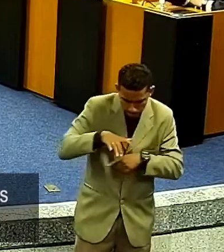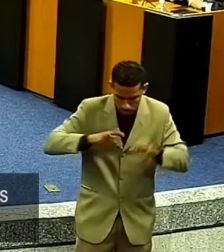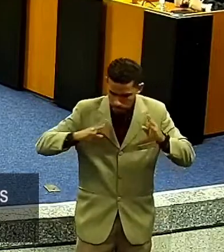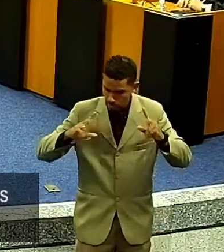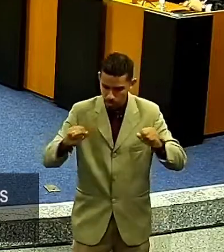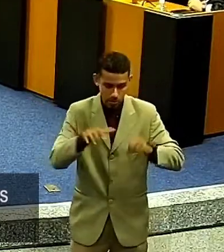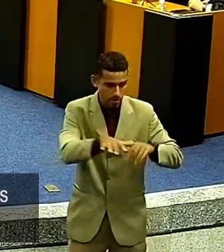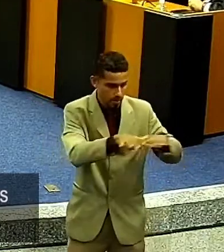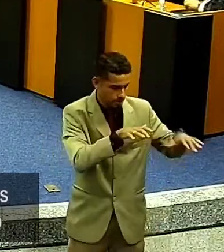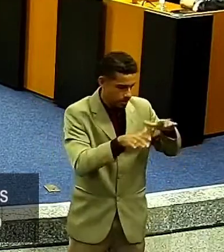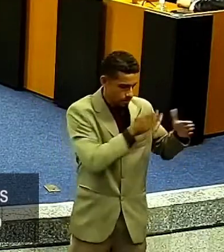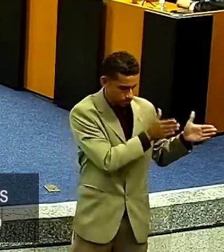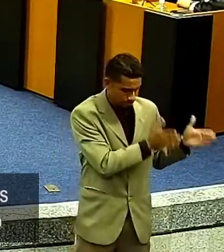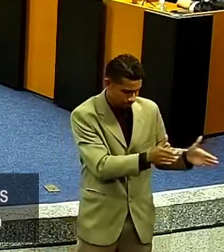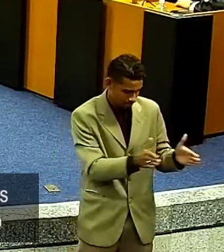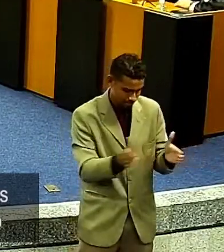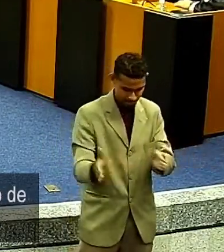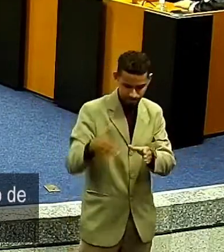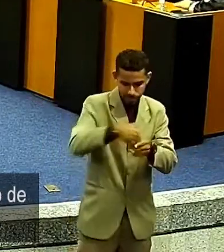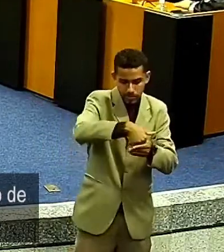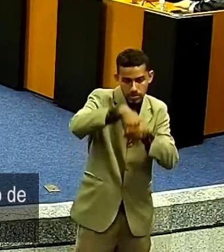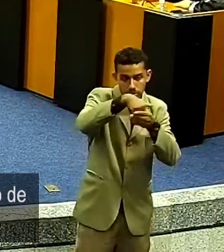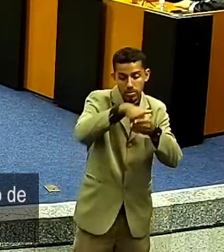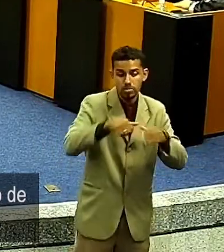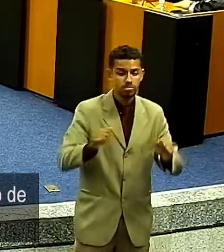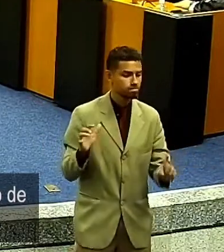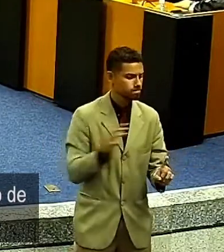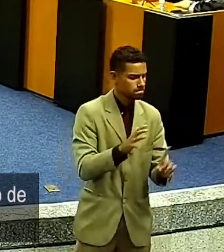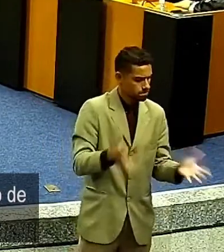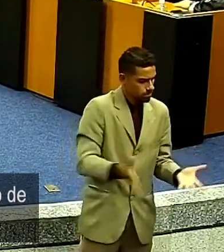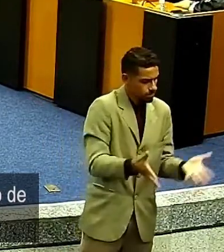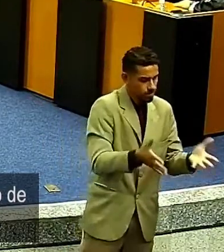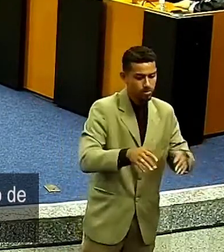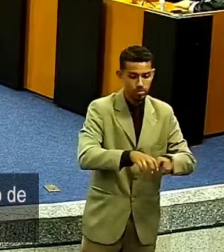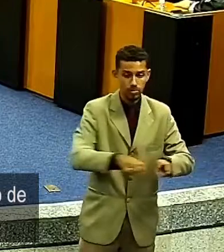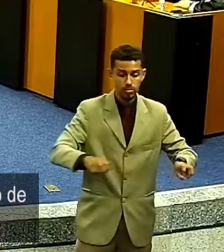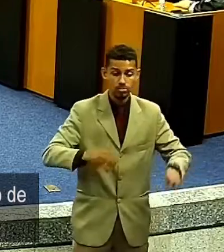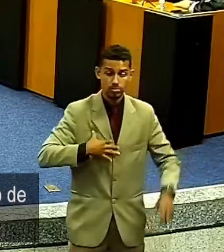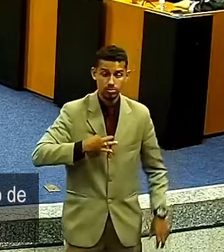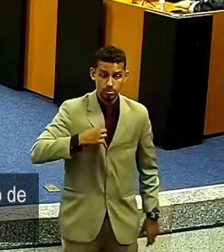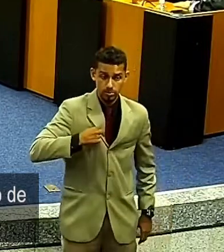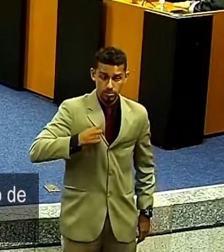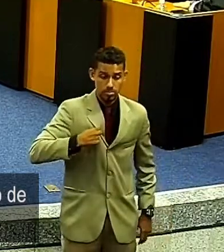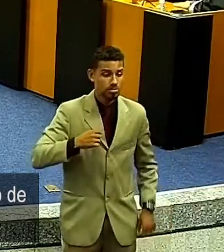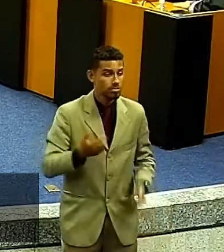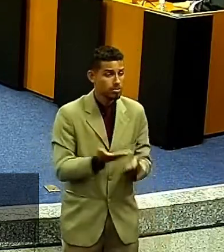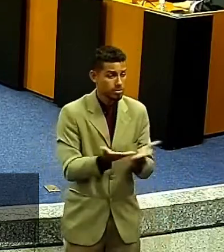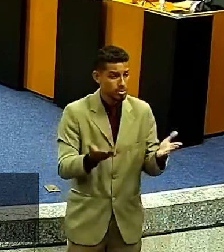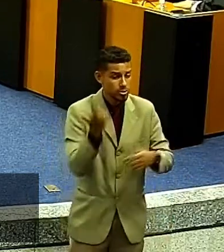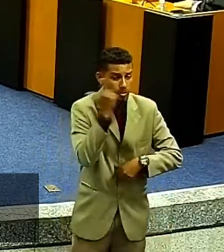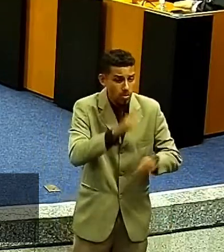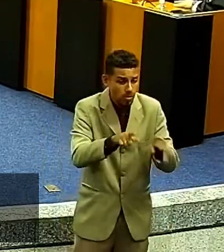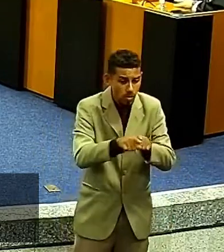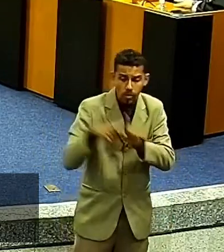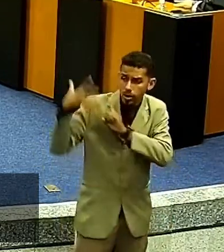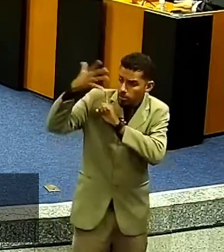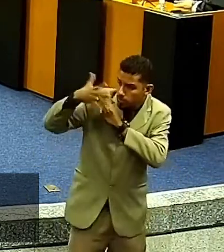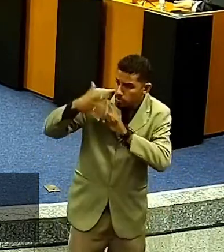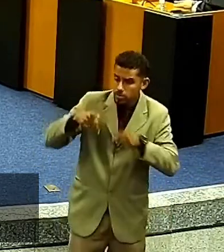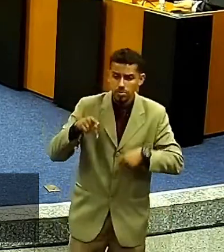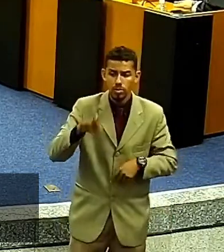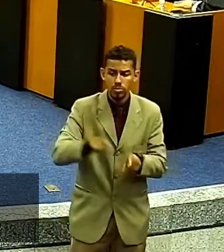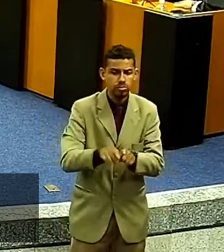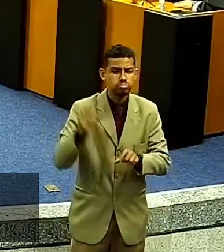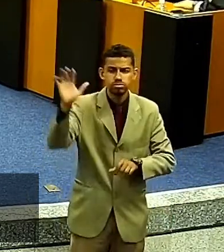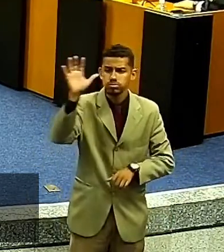processo eleitoral e destacamos o incentivo ao mesário voluntário e a realização de audiências públicas em